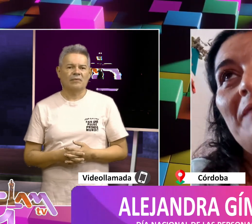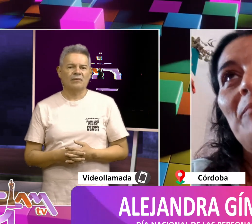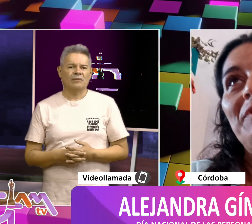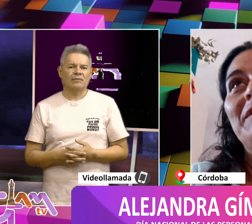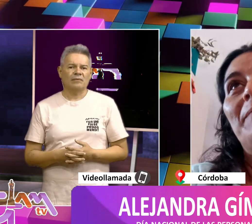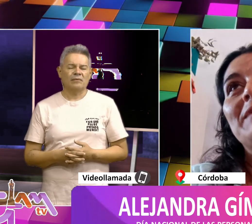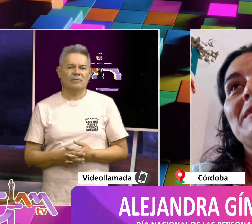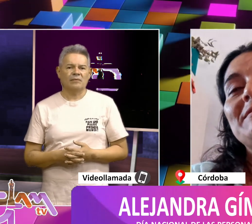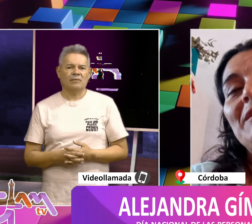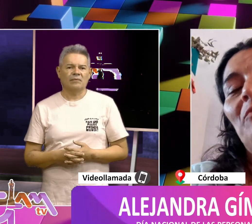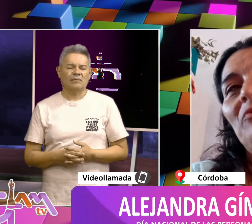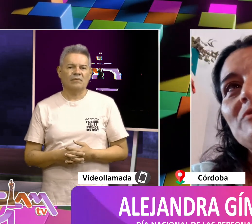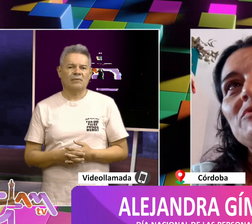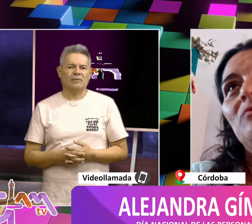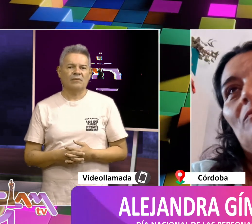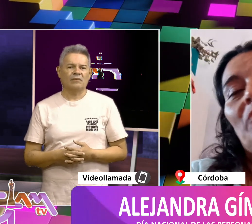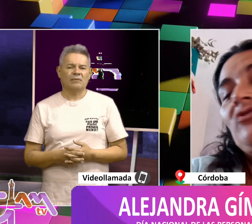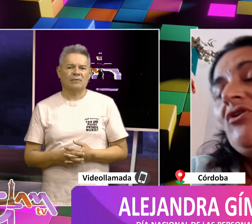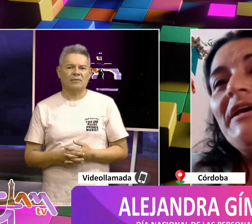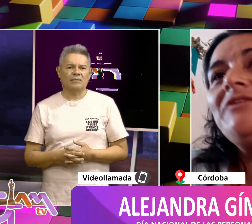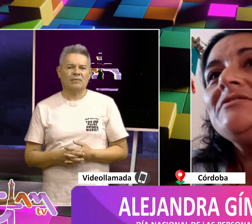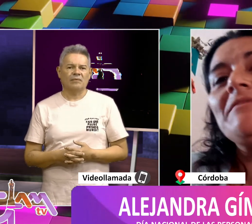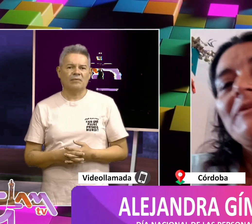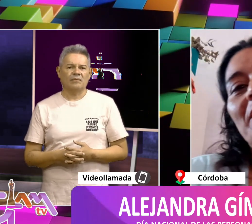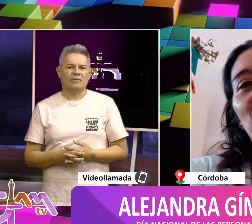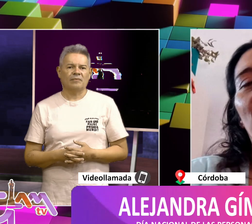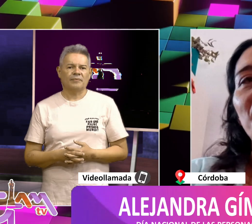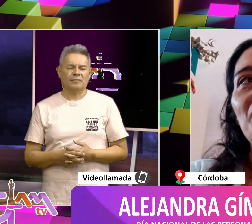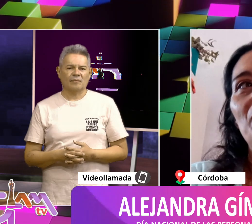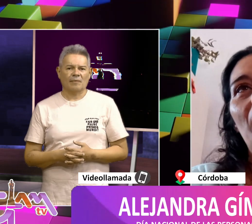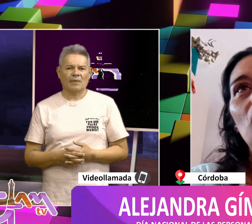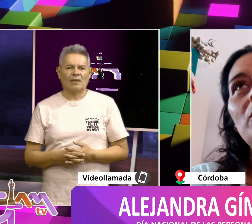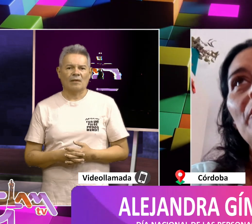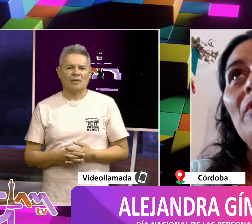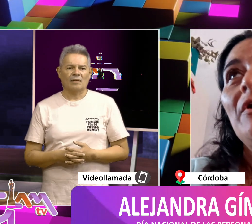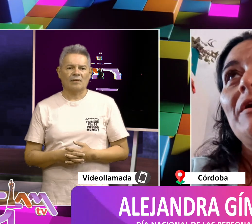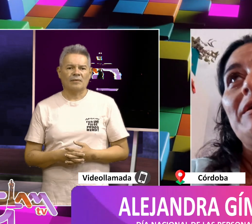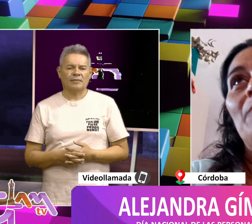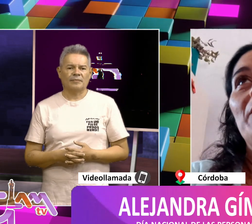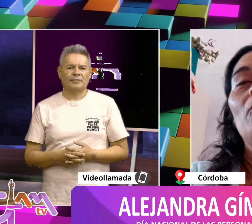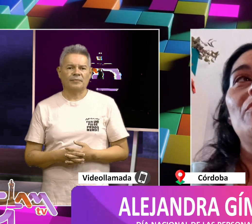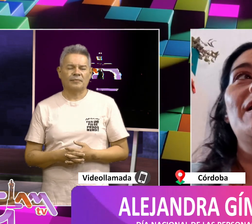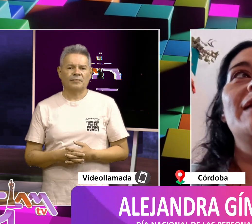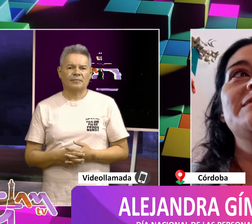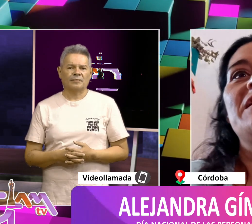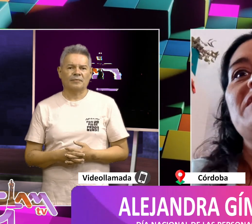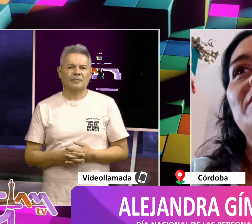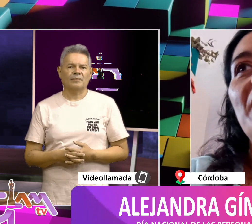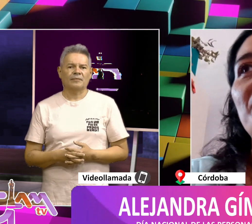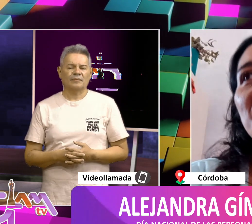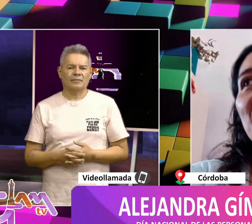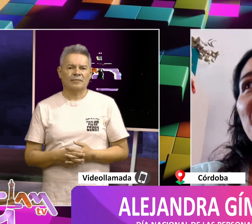Mucho tiempo tiene que pasar, sí, cuando son niños siempre están acompañados de un adulto y bueno, uno les hace